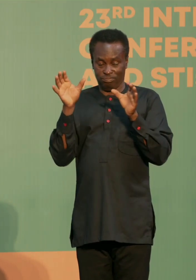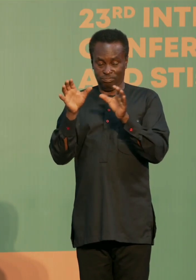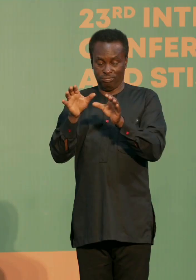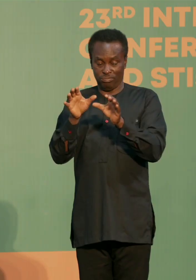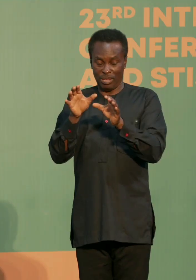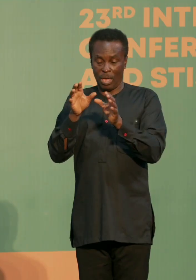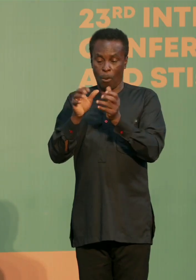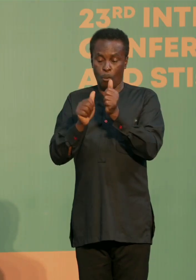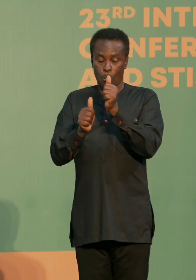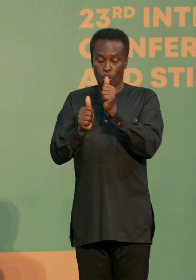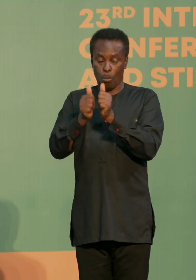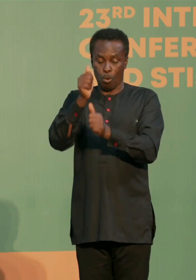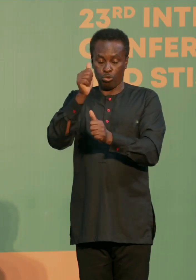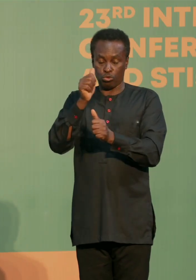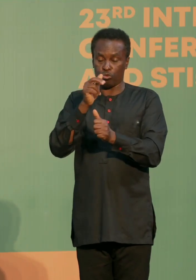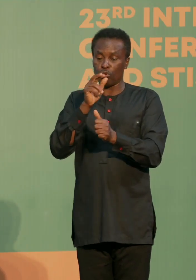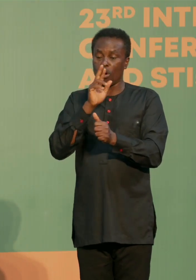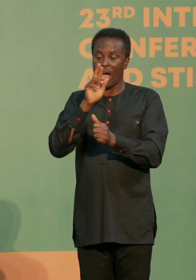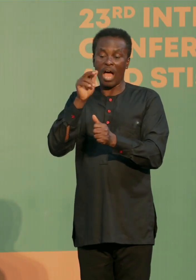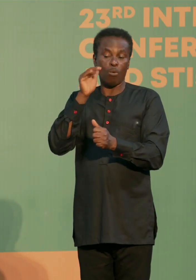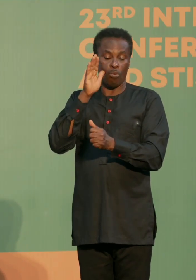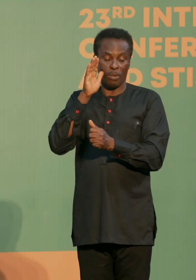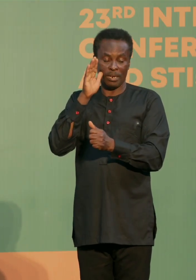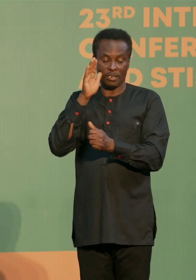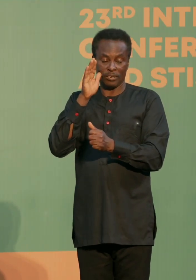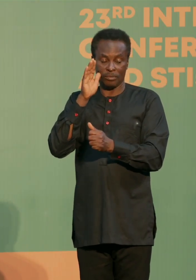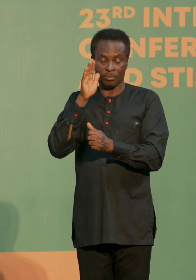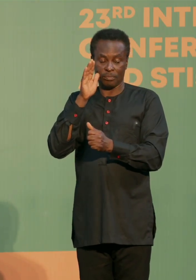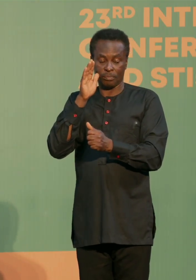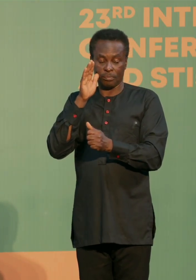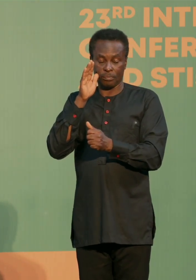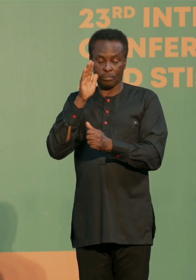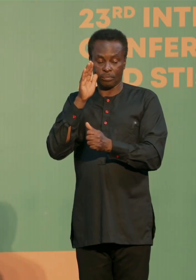plupart des femmes ont fréquenté l'école.